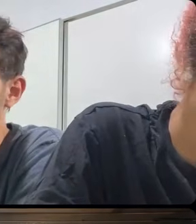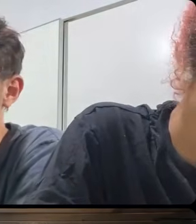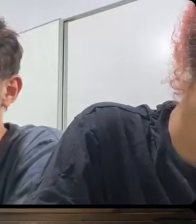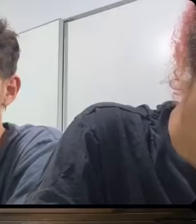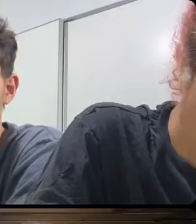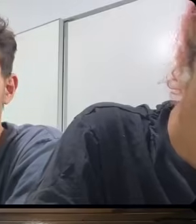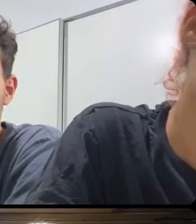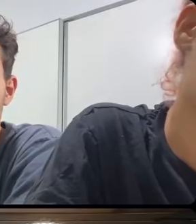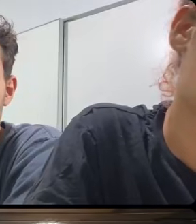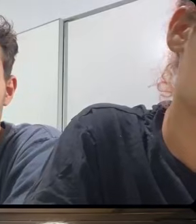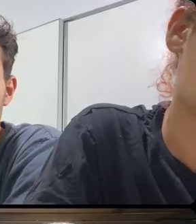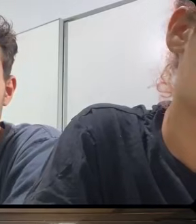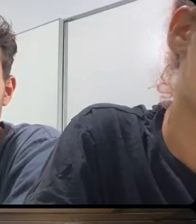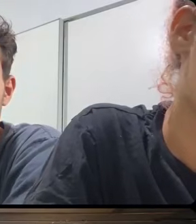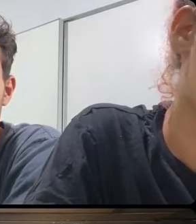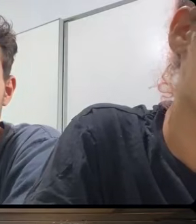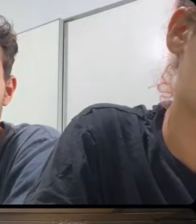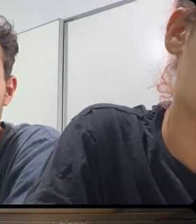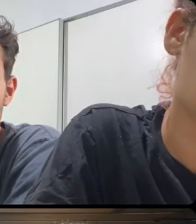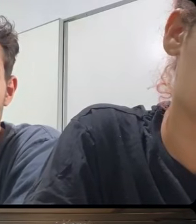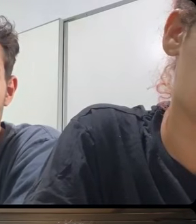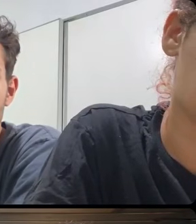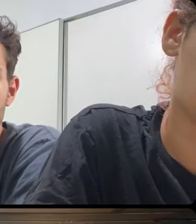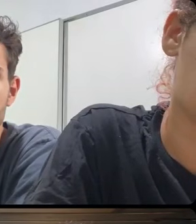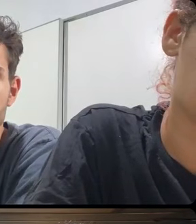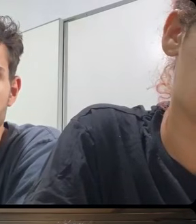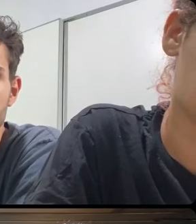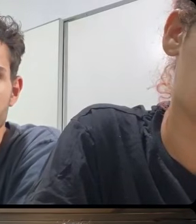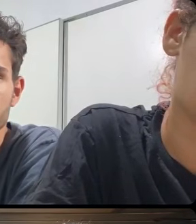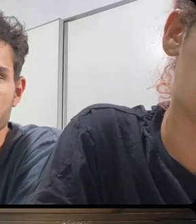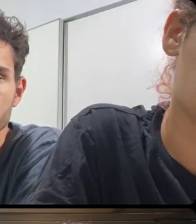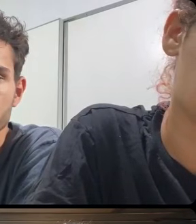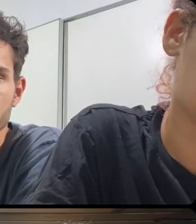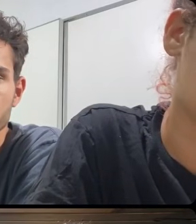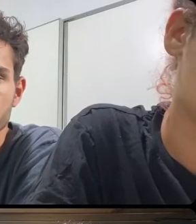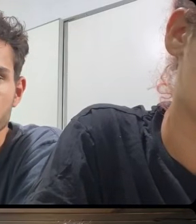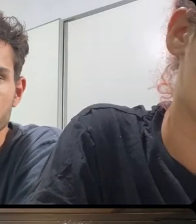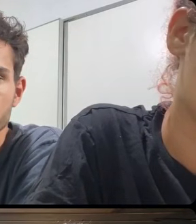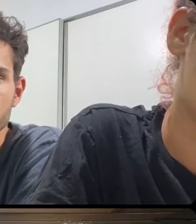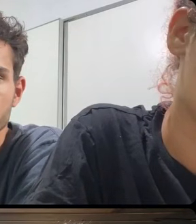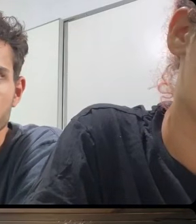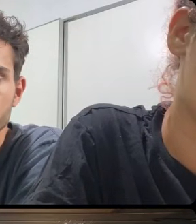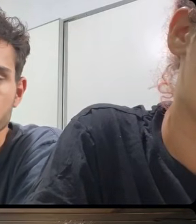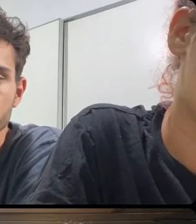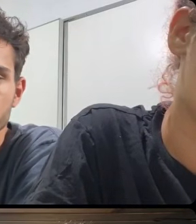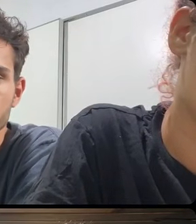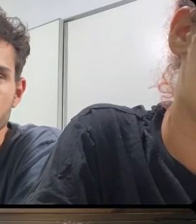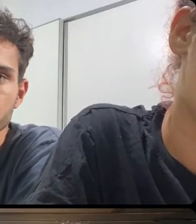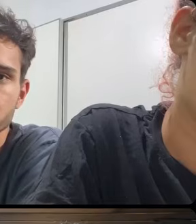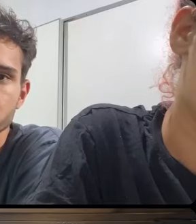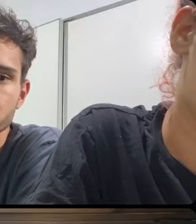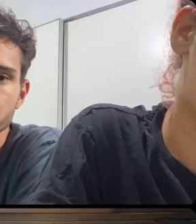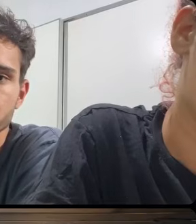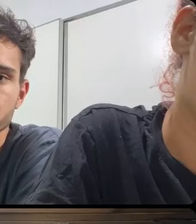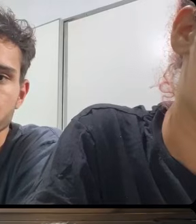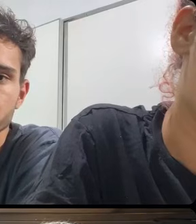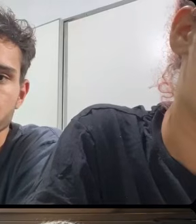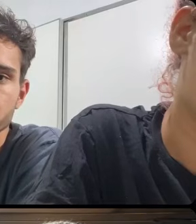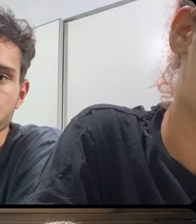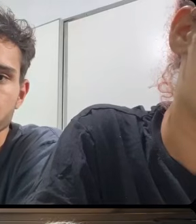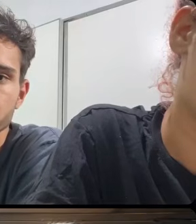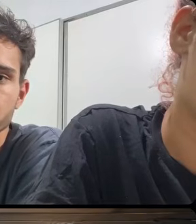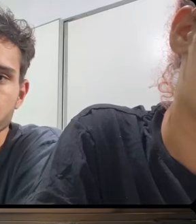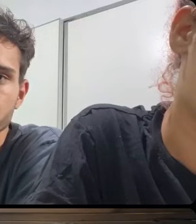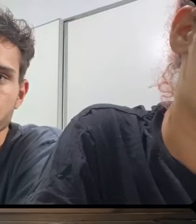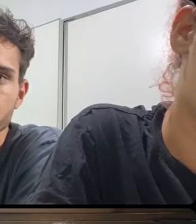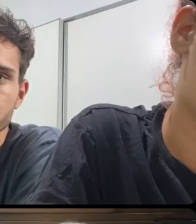aqui, ó, esse que eu gostei, né? Dos peixes, né? Eu acho muito interessante. Tu proverá, porque maná do céu, né?